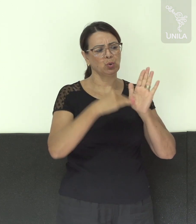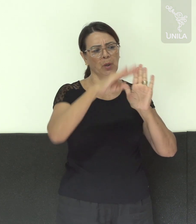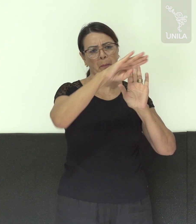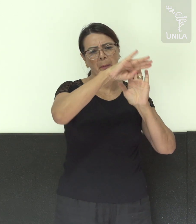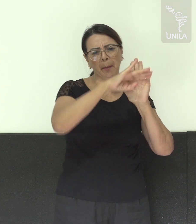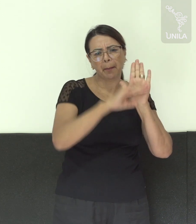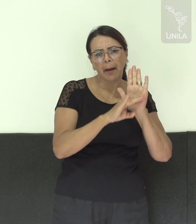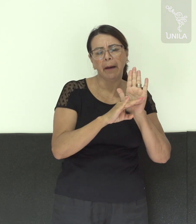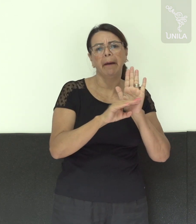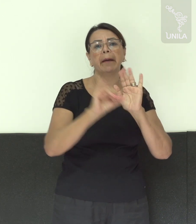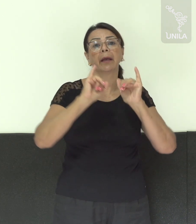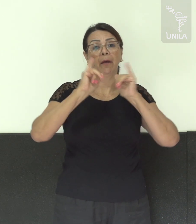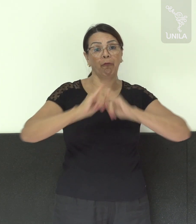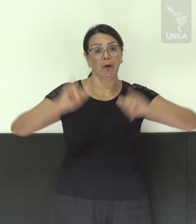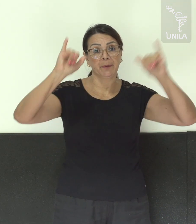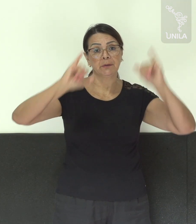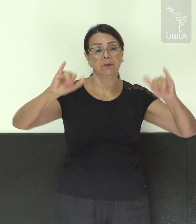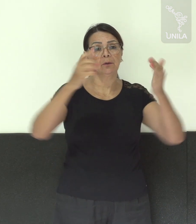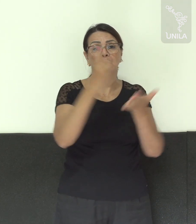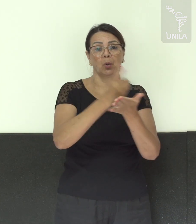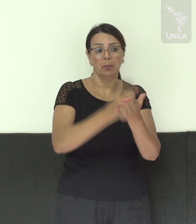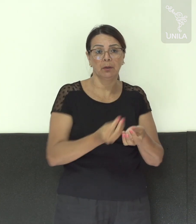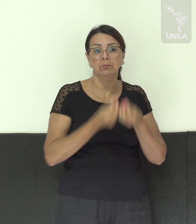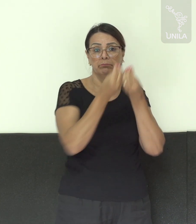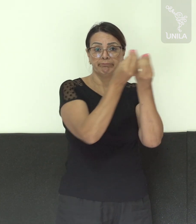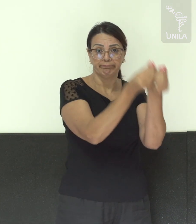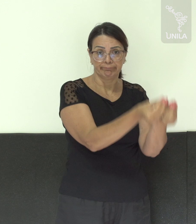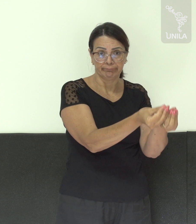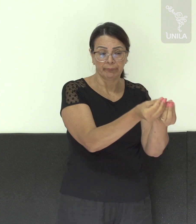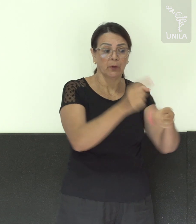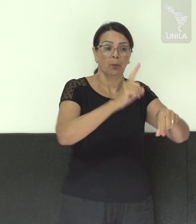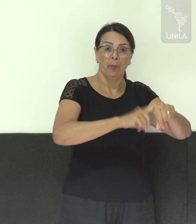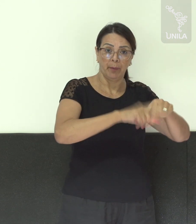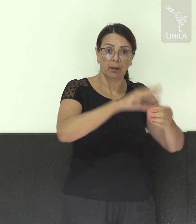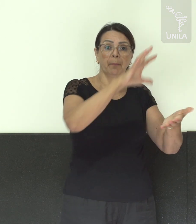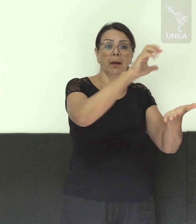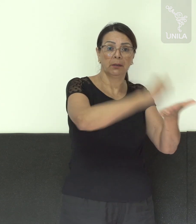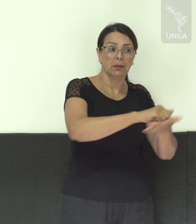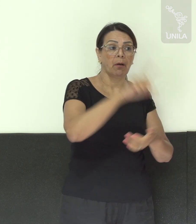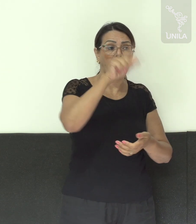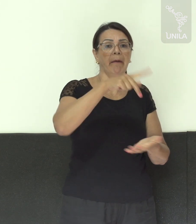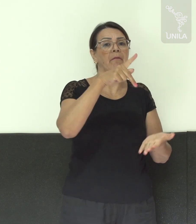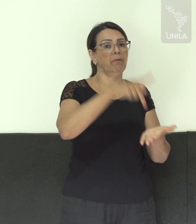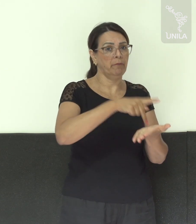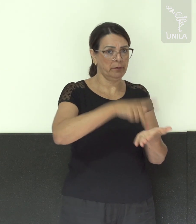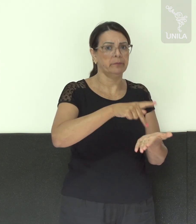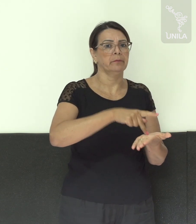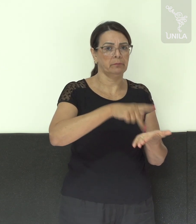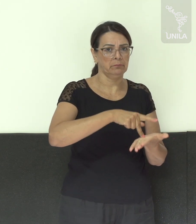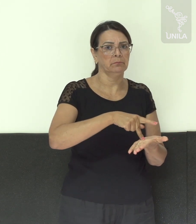que as informações e documentos apresentados para a matrícula são verdadeiros e